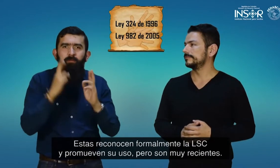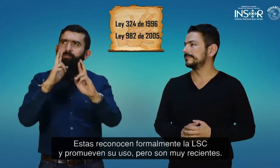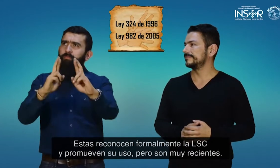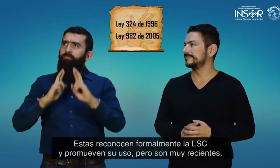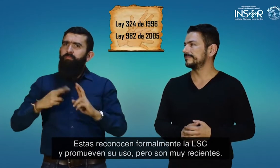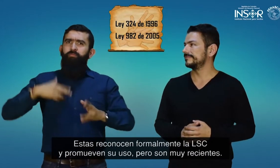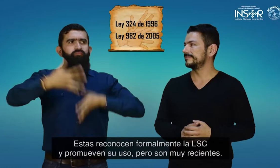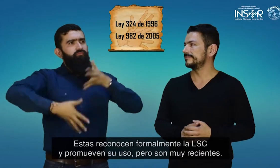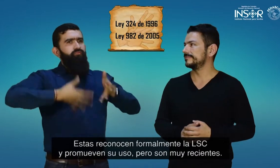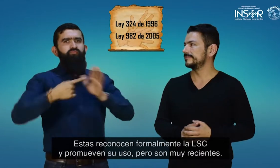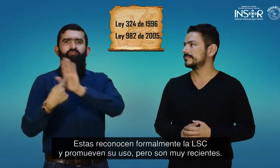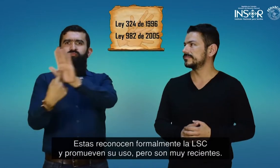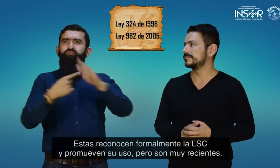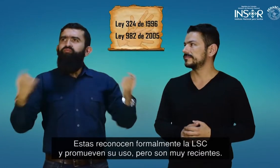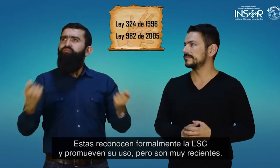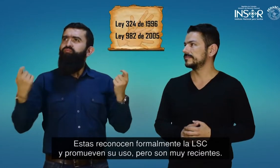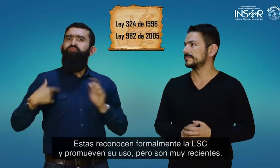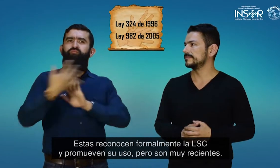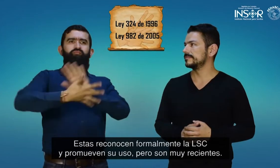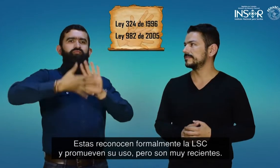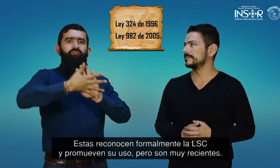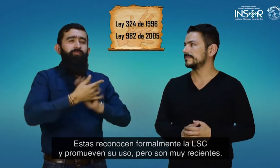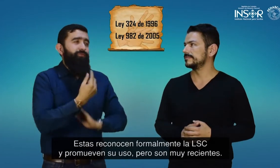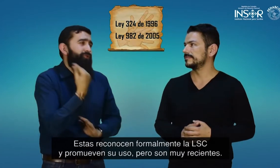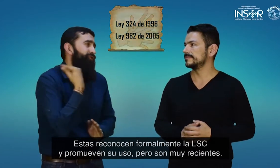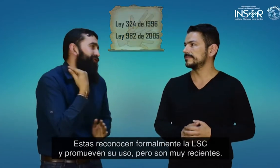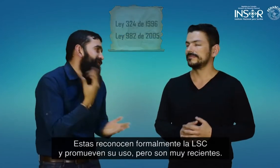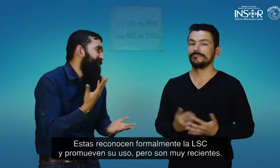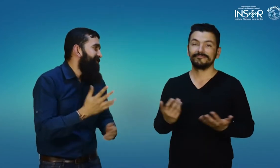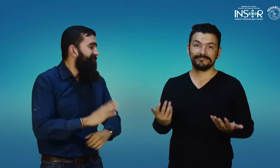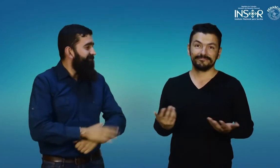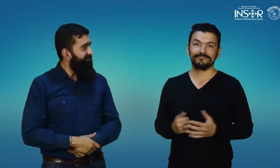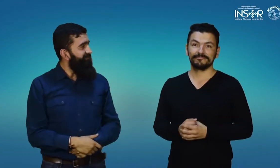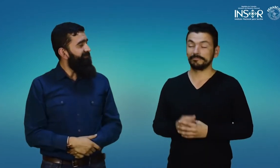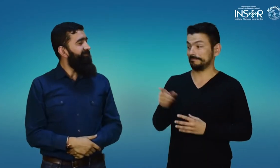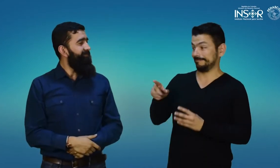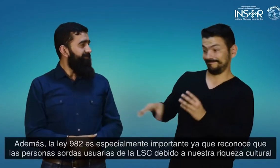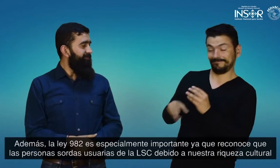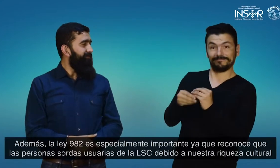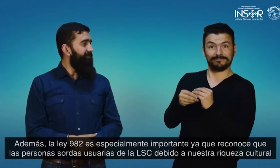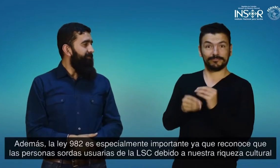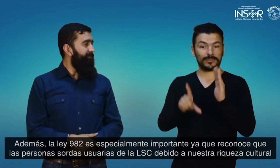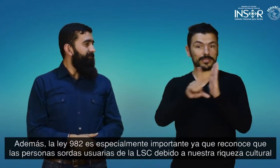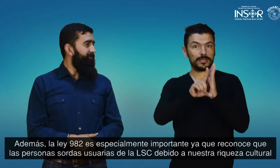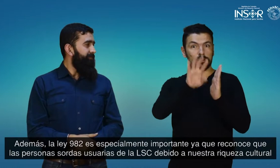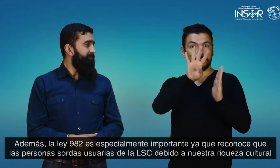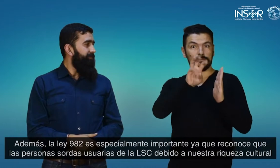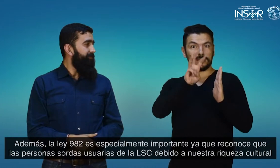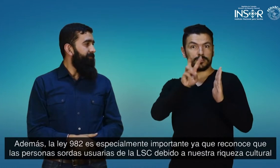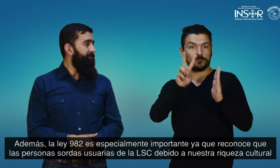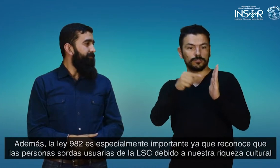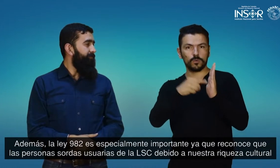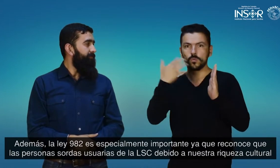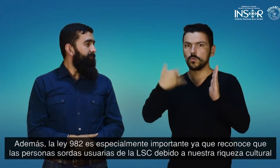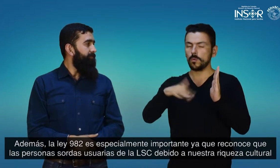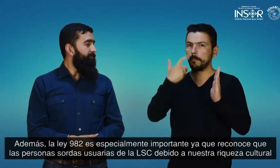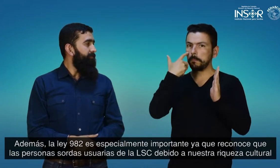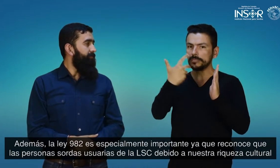2005. Estas reconocen formalmente la lengua de señas y promueven su uso, pero son muy recientes. Además, la ley 982